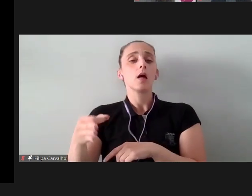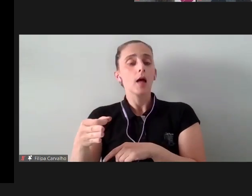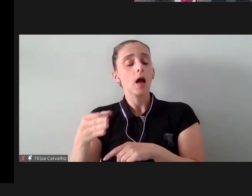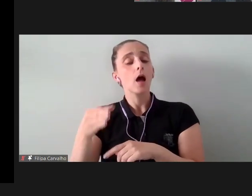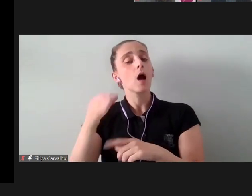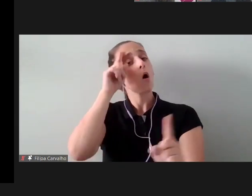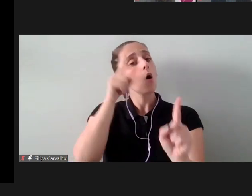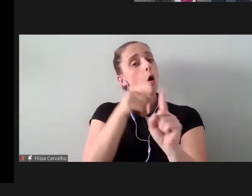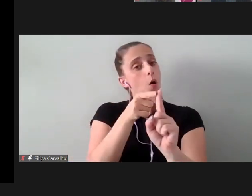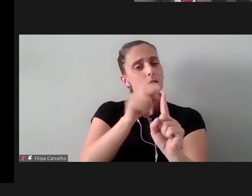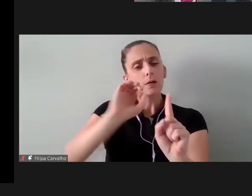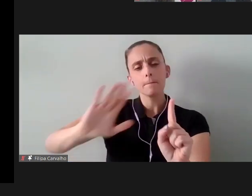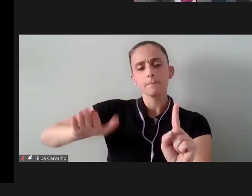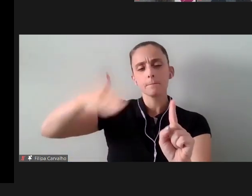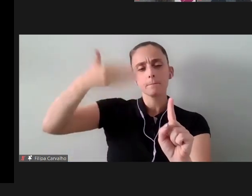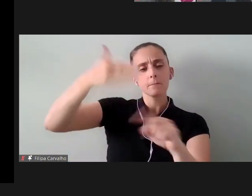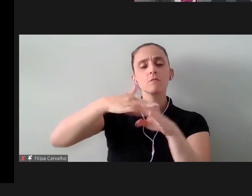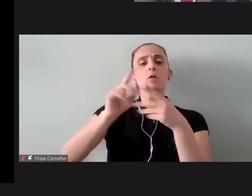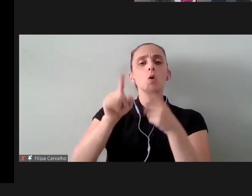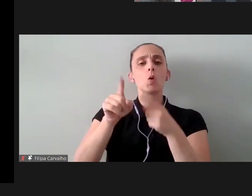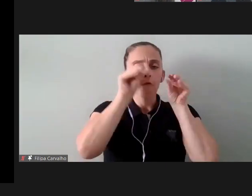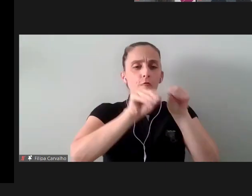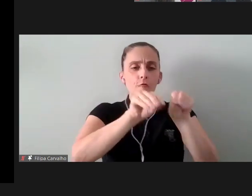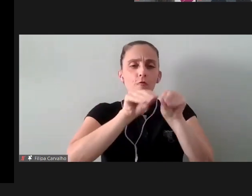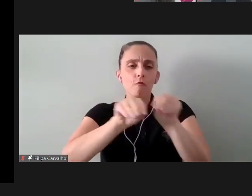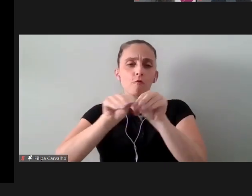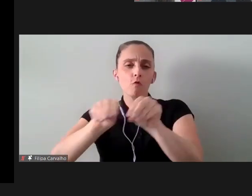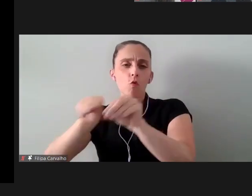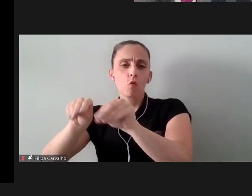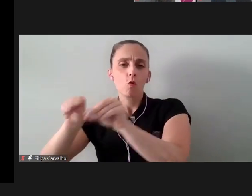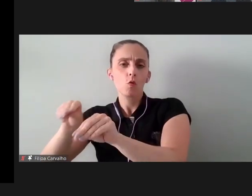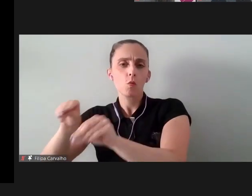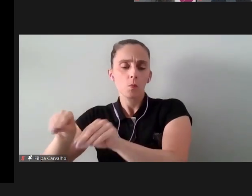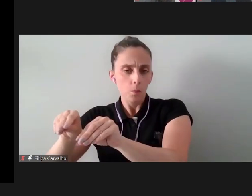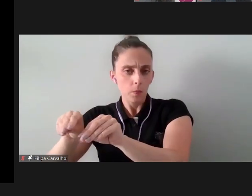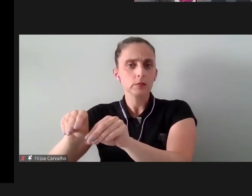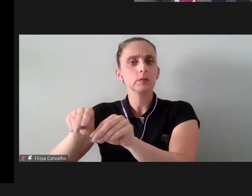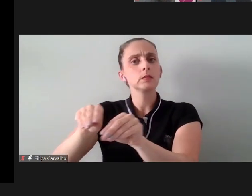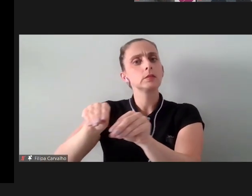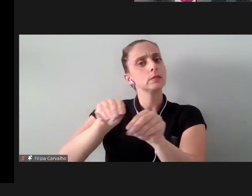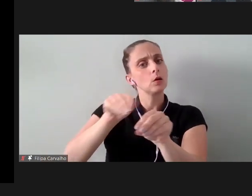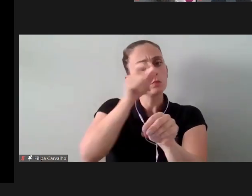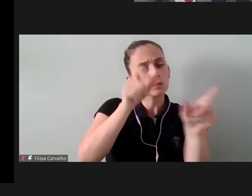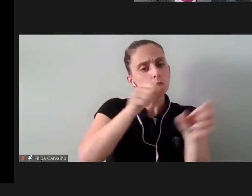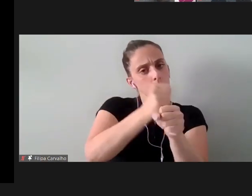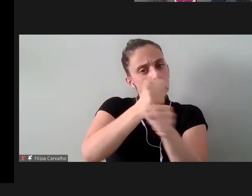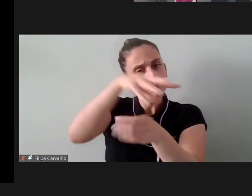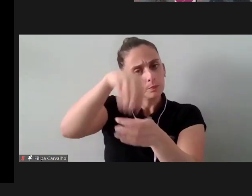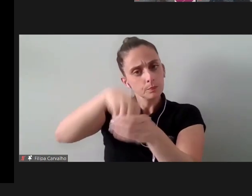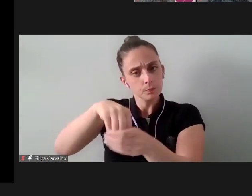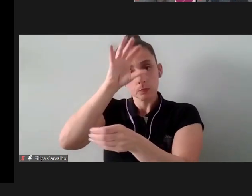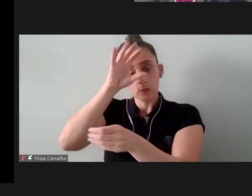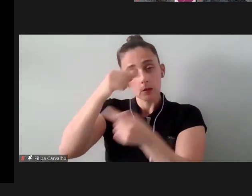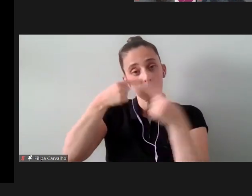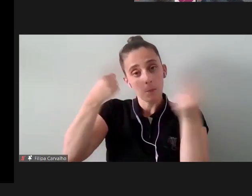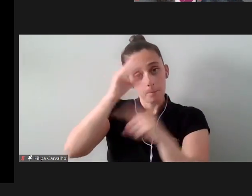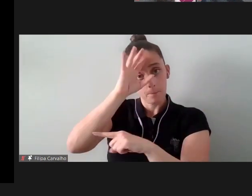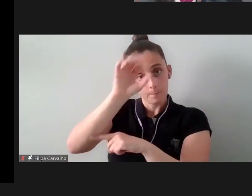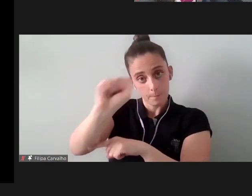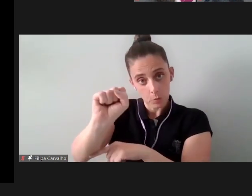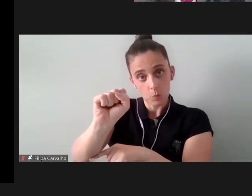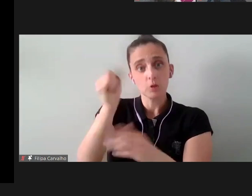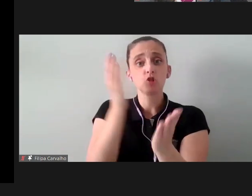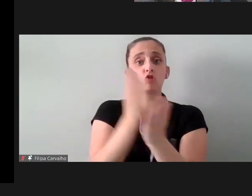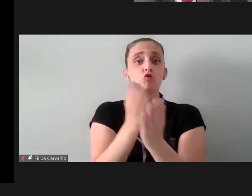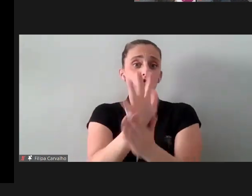função principal a formação dos servidores públicos brasileiros. A Escola Nacional